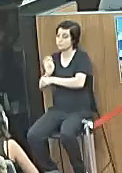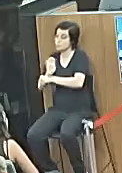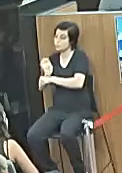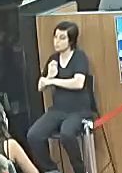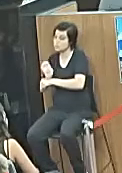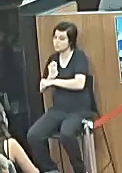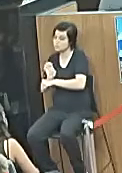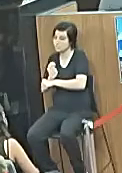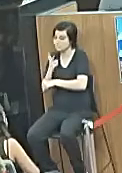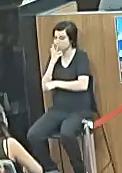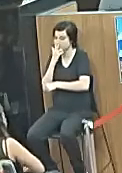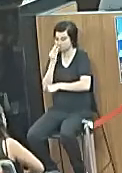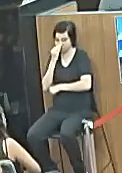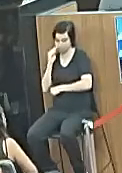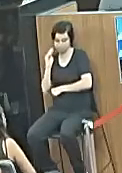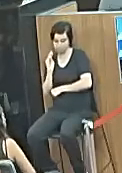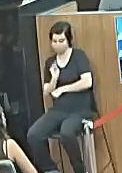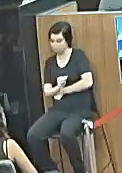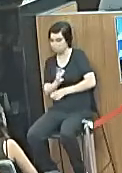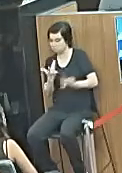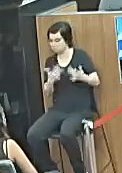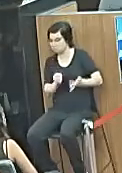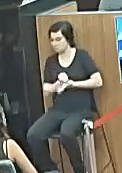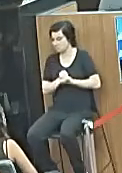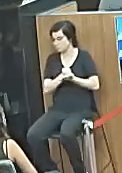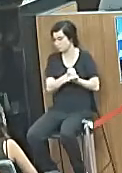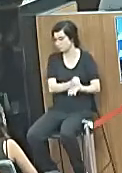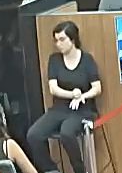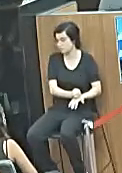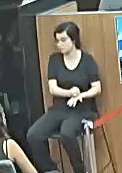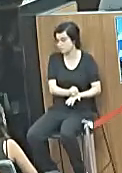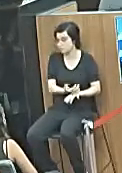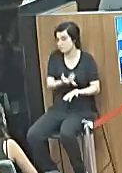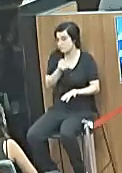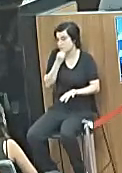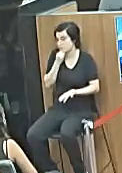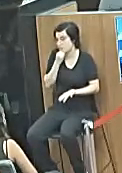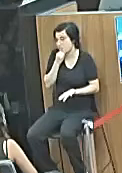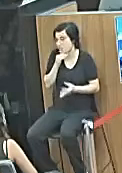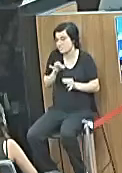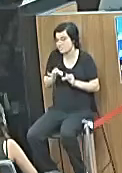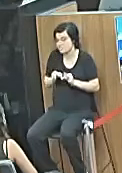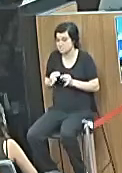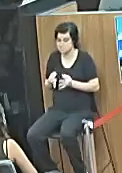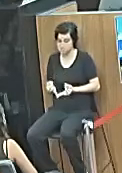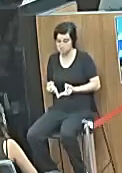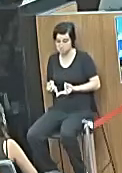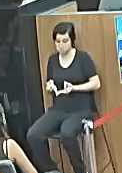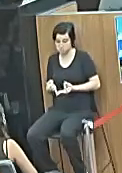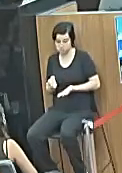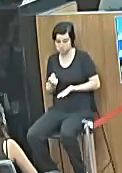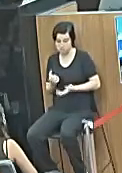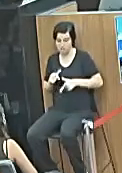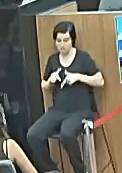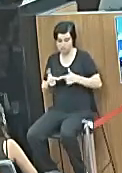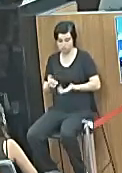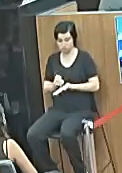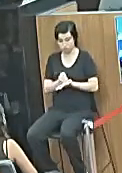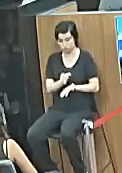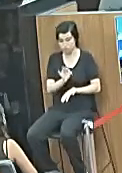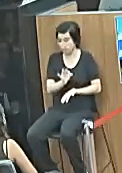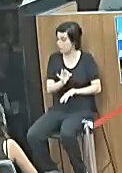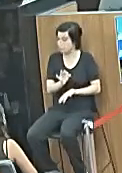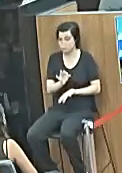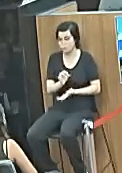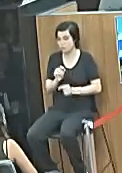deixa de lado uma ação dessa ele está simplesmente deixando ação de lado ele está